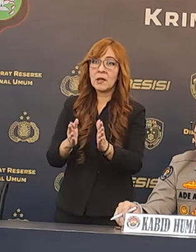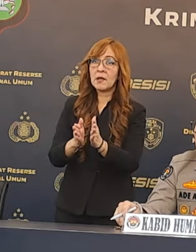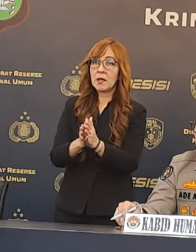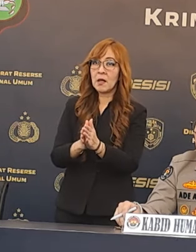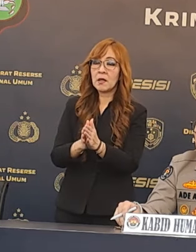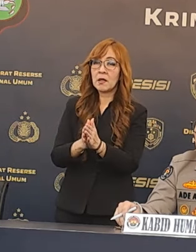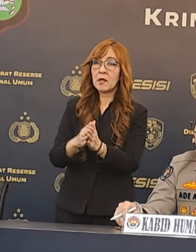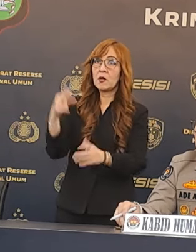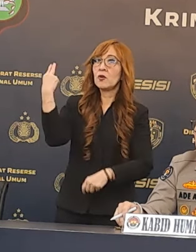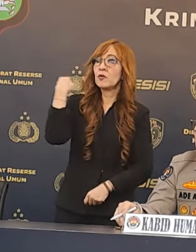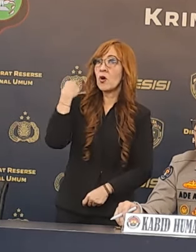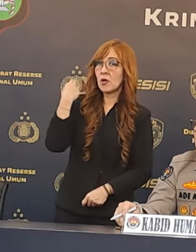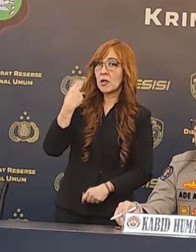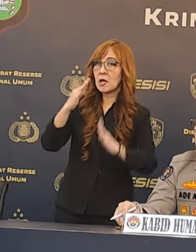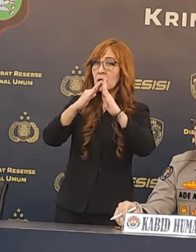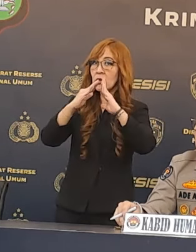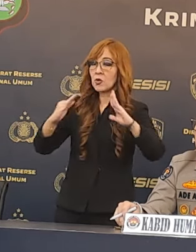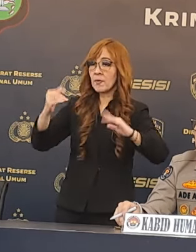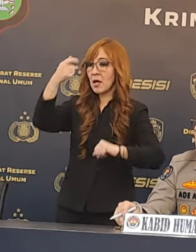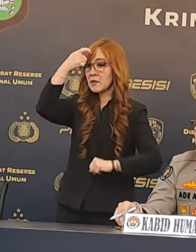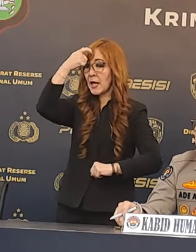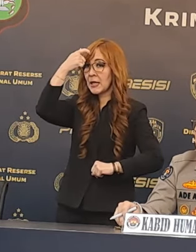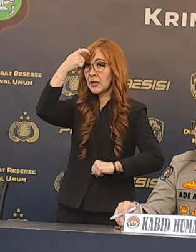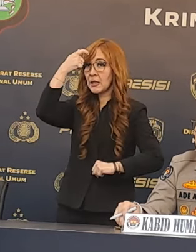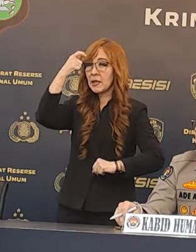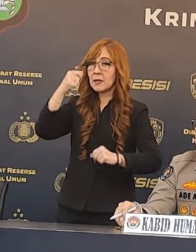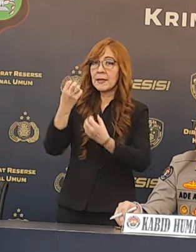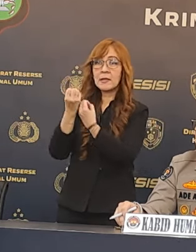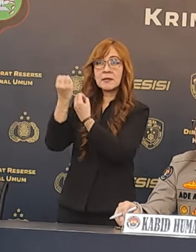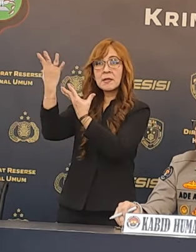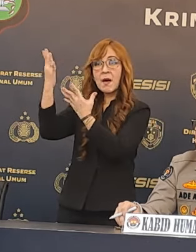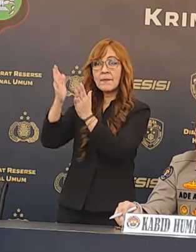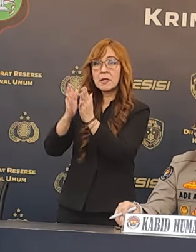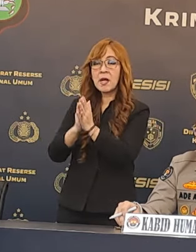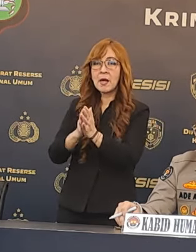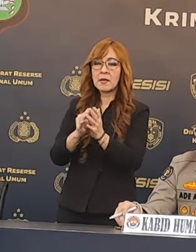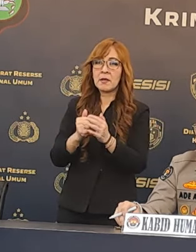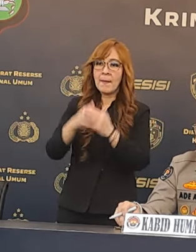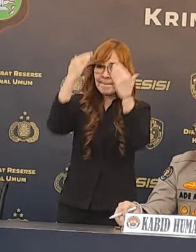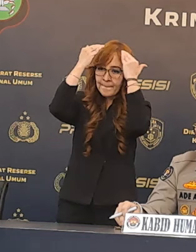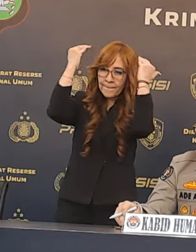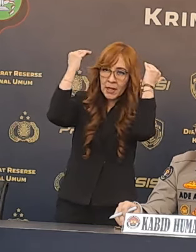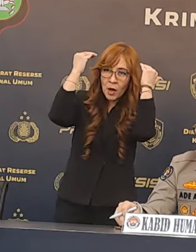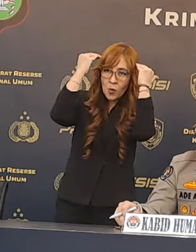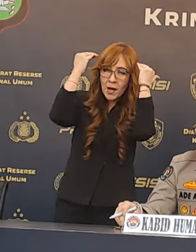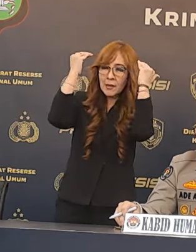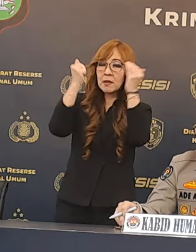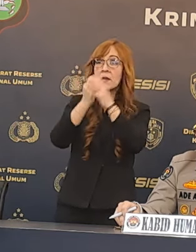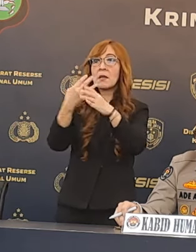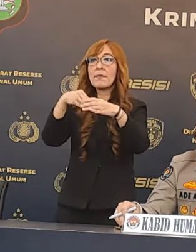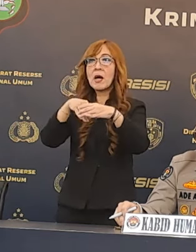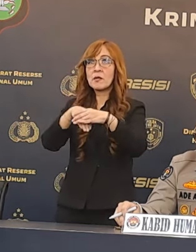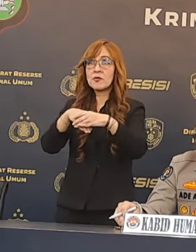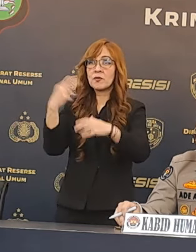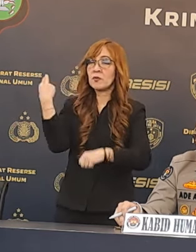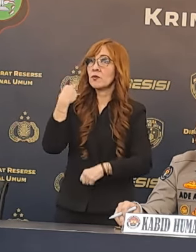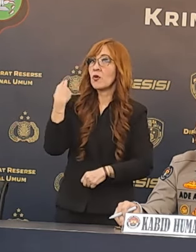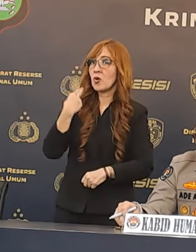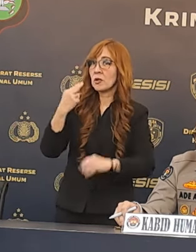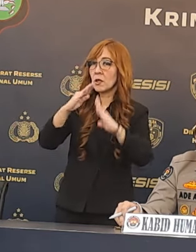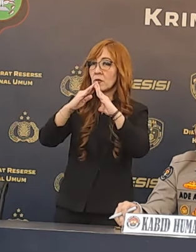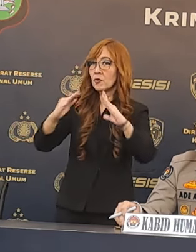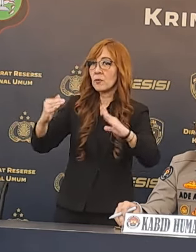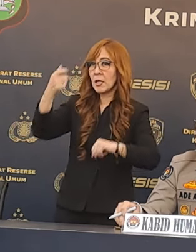kemudian dokter Rumah Sakit Islam dan perawat Rumah Sakit Islam termasuk dokter dari Rumah